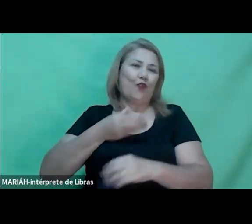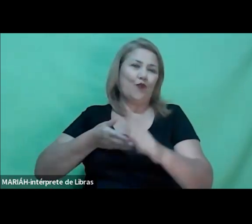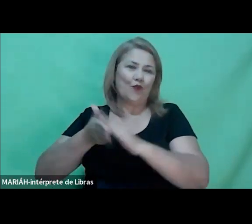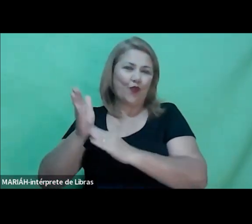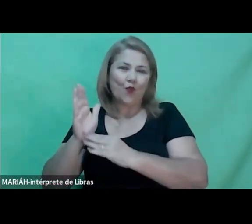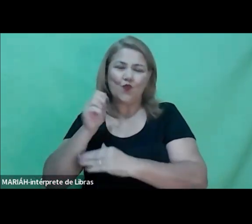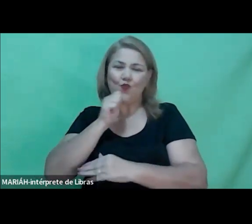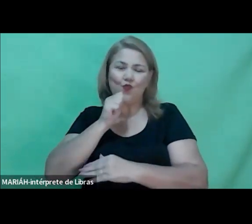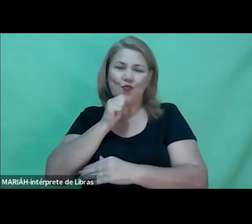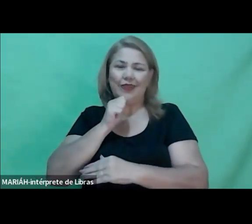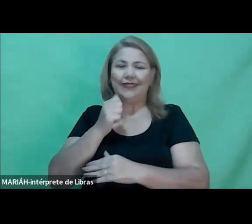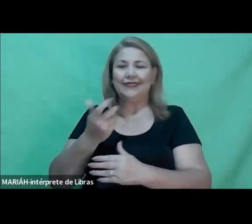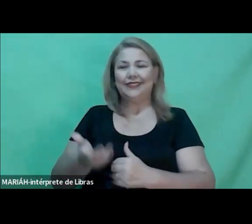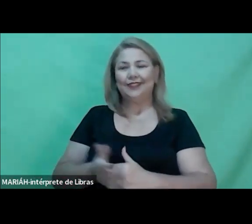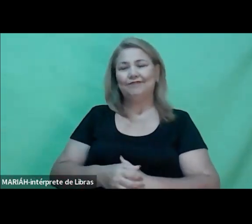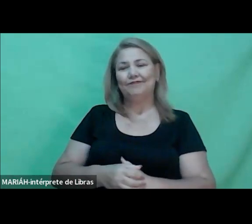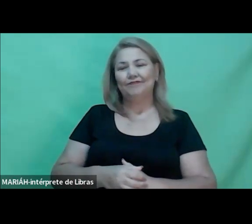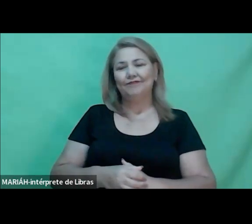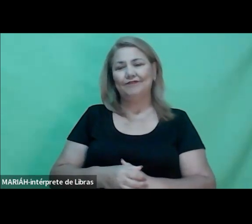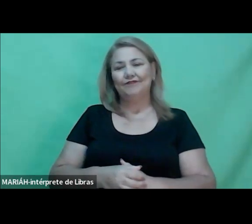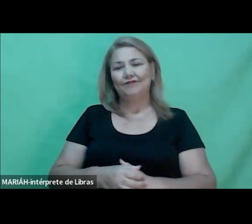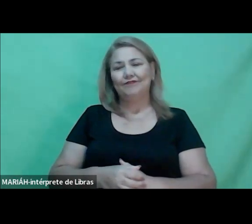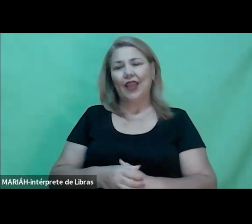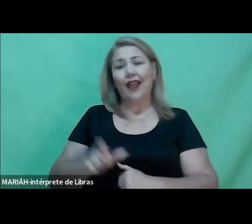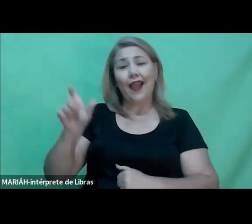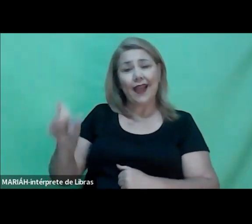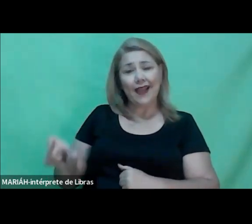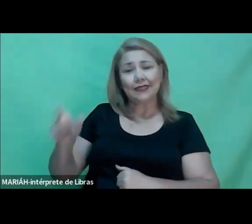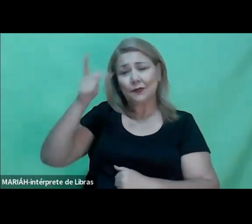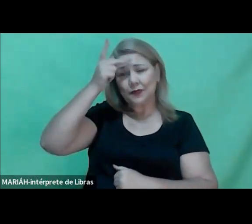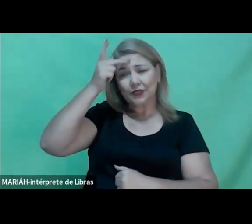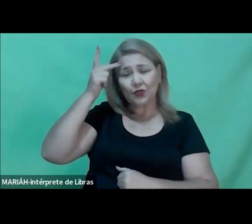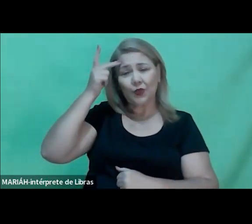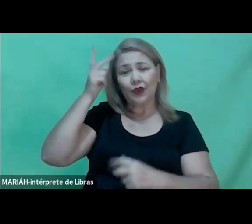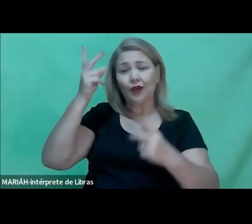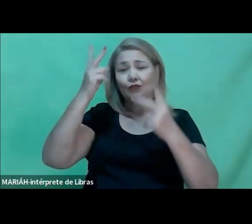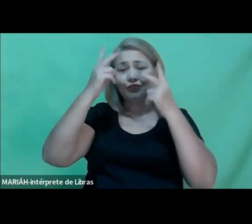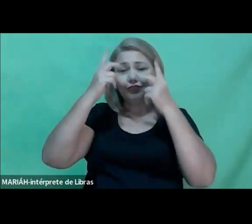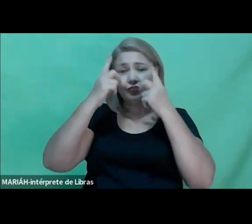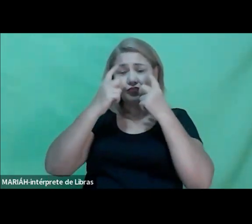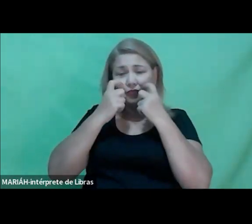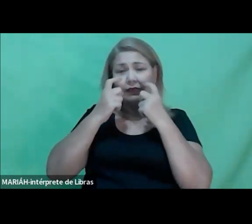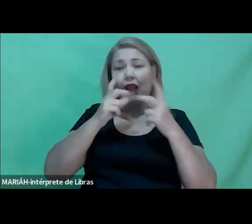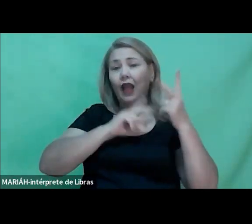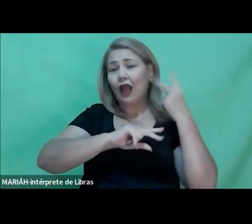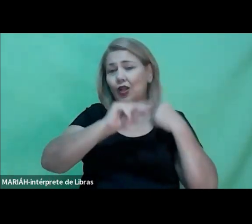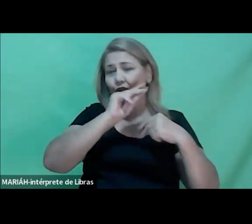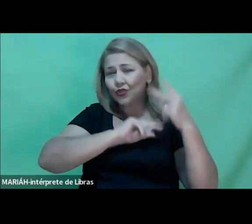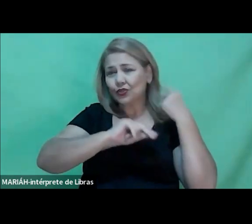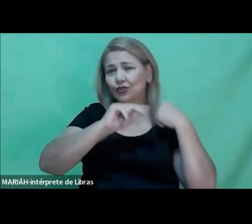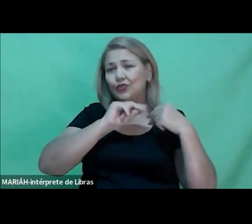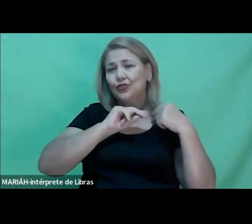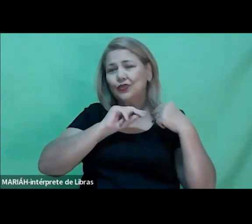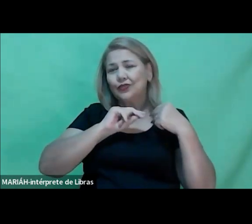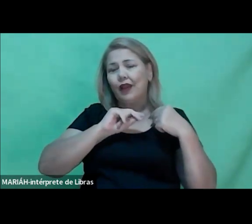experiencia del mar y esta persona perdió la visión siendo adolescente con muy pocas